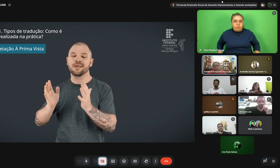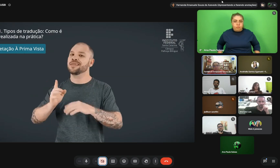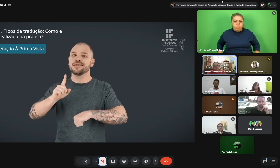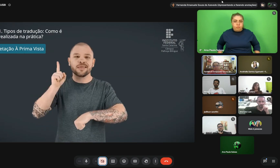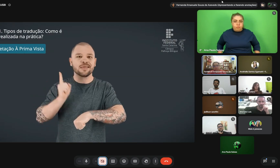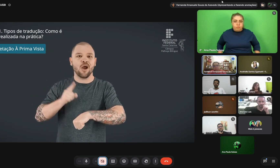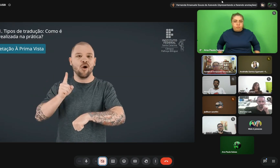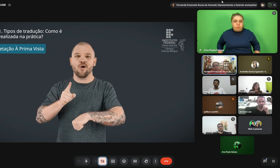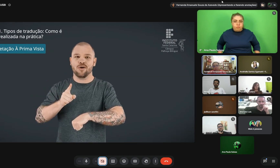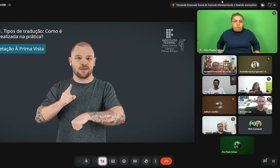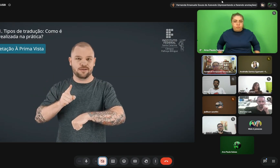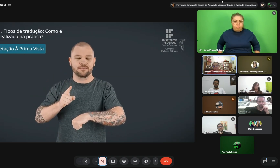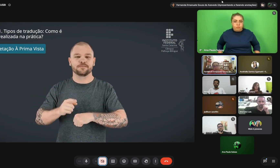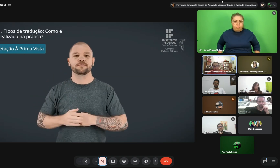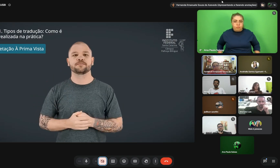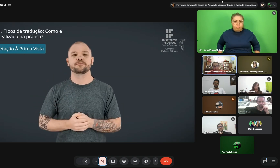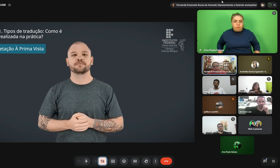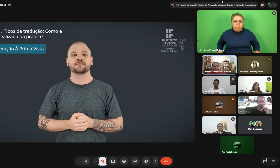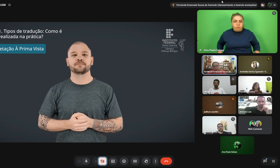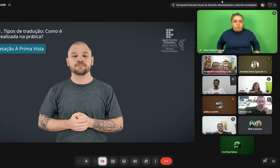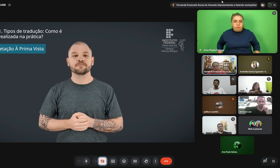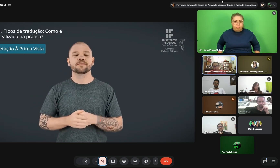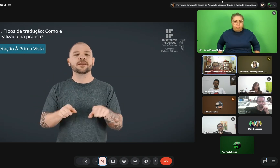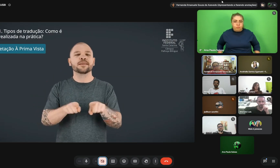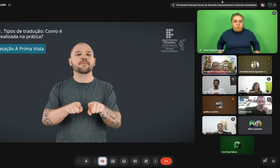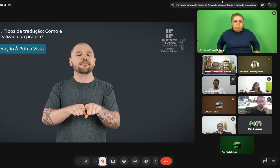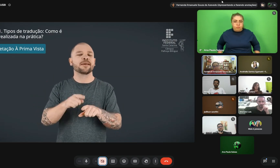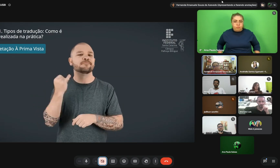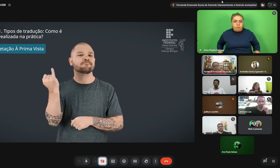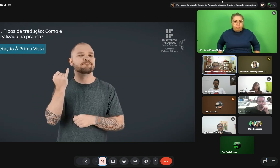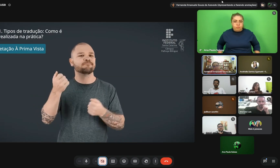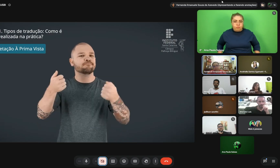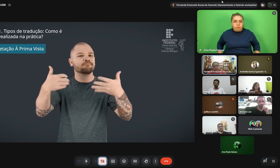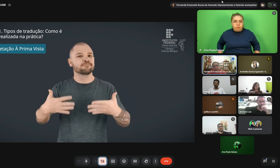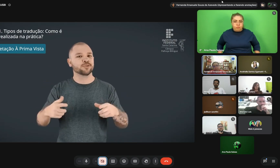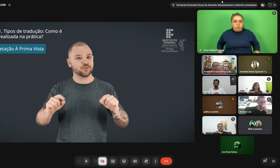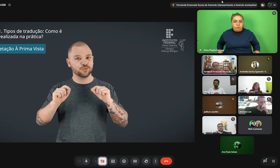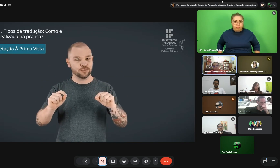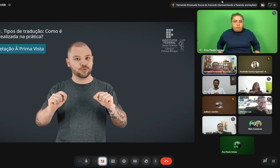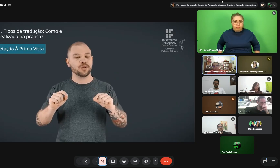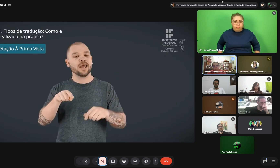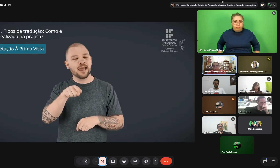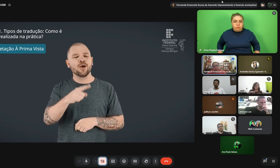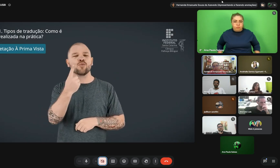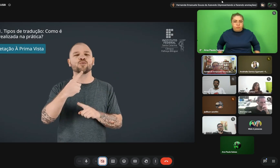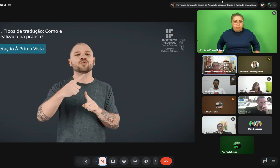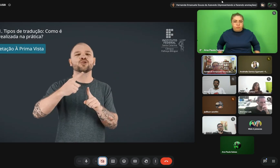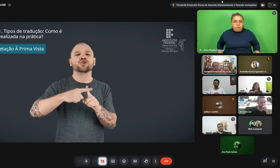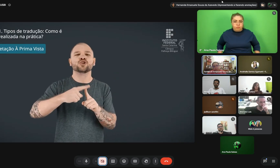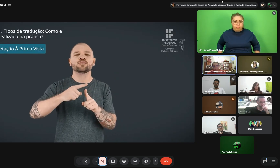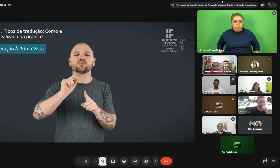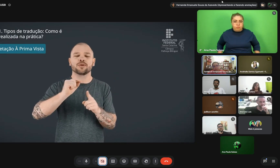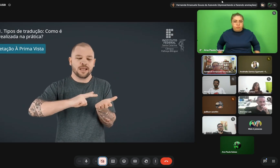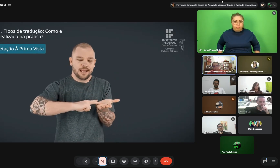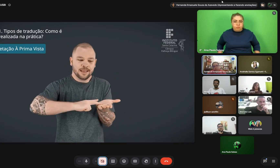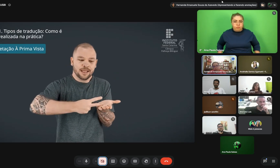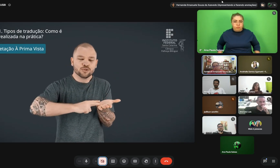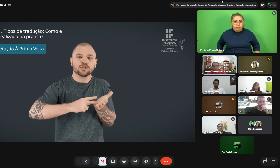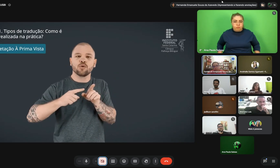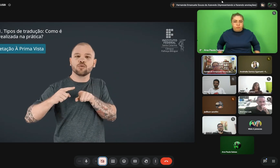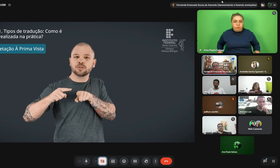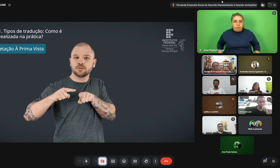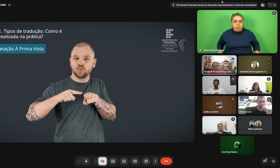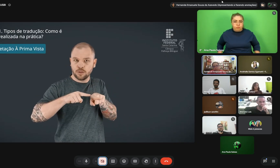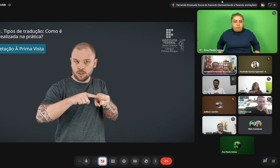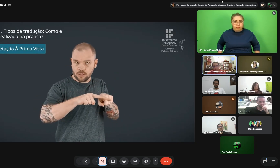ela pode sinalizar, pode falar, é na hora, tá? E também é importante explicar o quê? Esse tipo